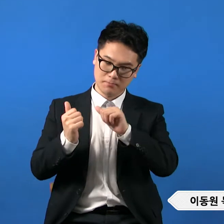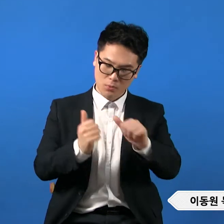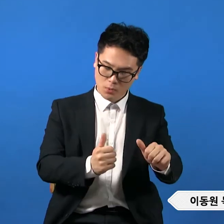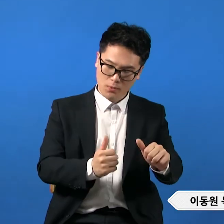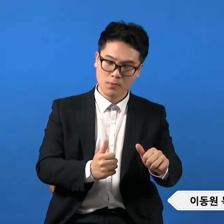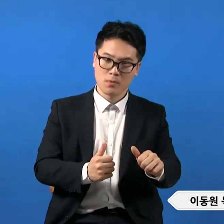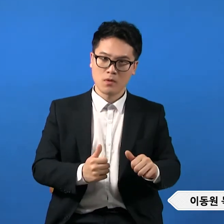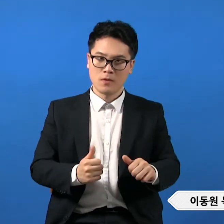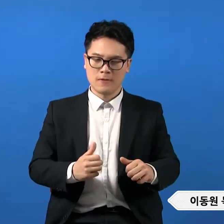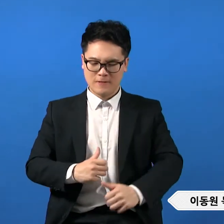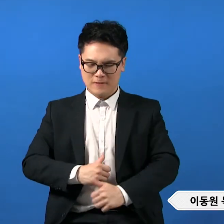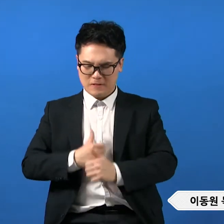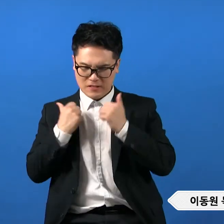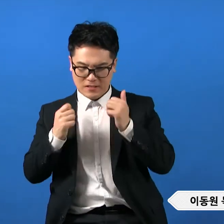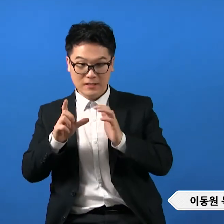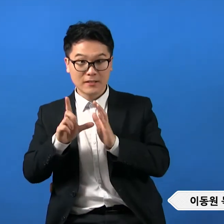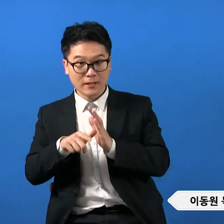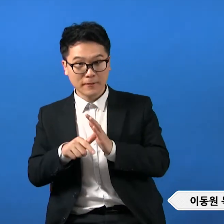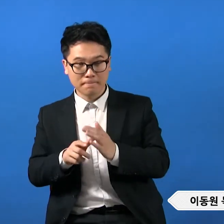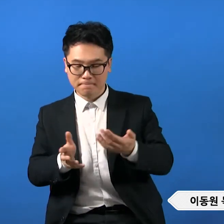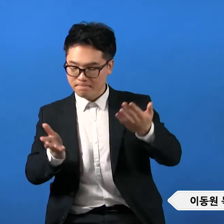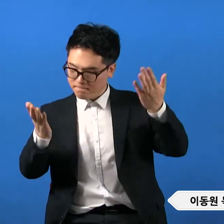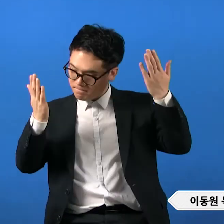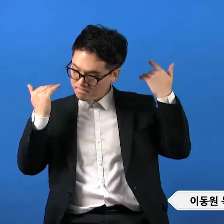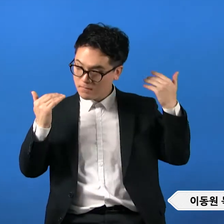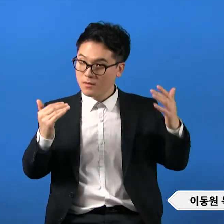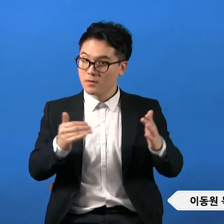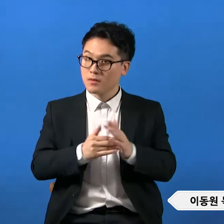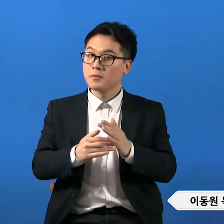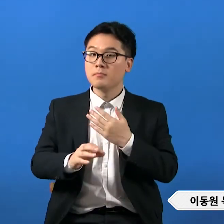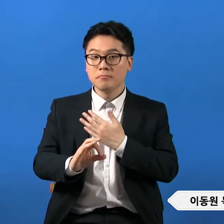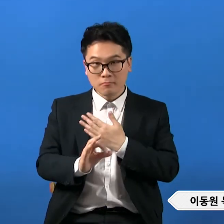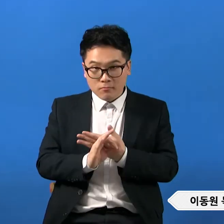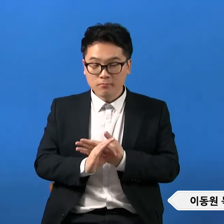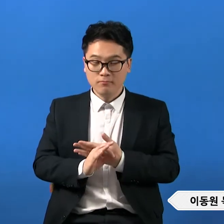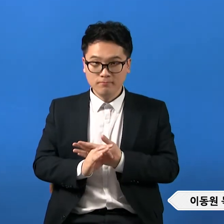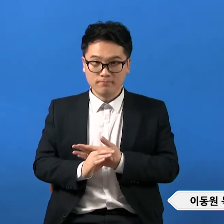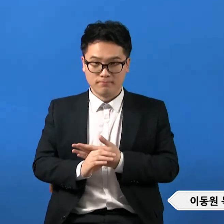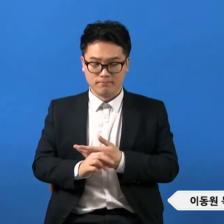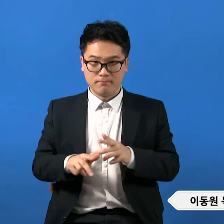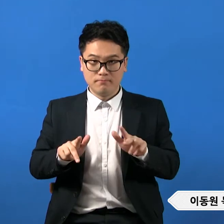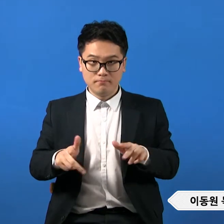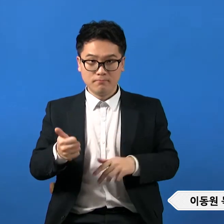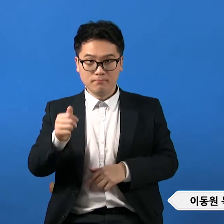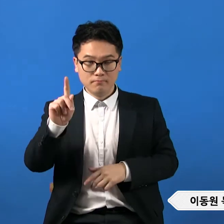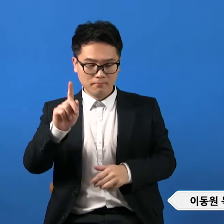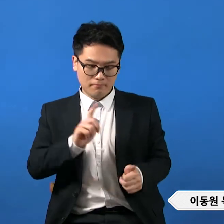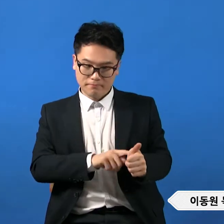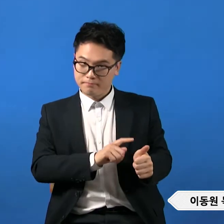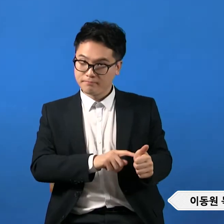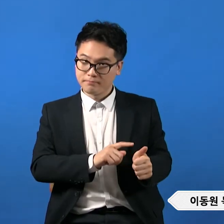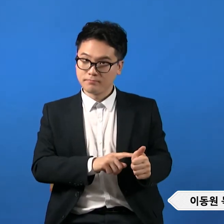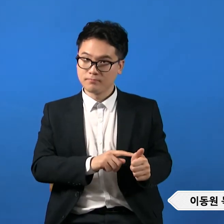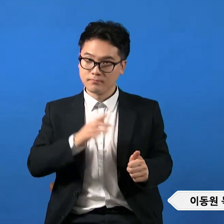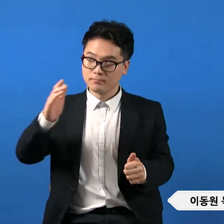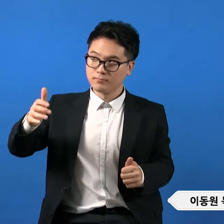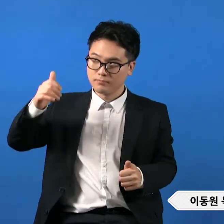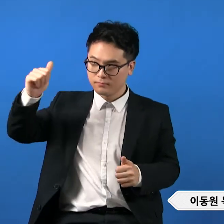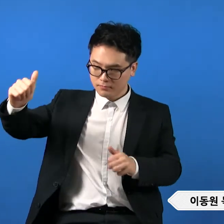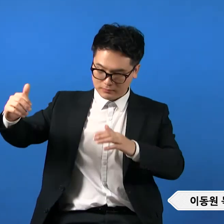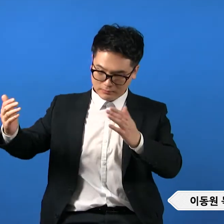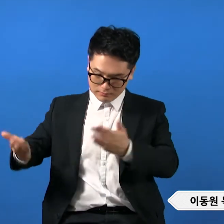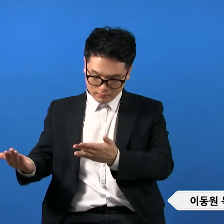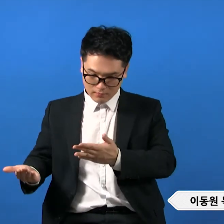터널이 그리고 진노의 시간이 지나가면 그래서 하박국 선지자는 하나님이 하나님의 일을